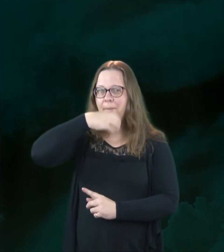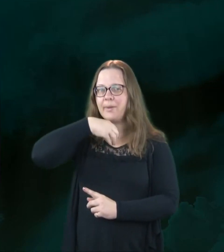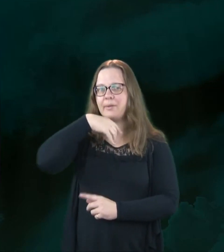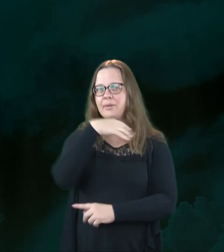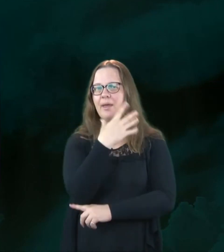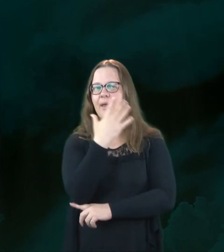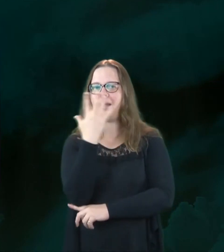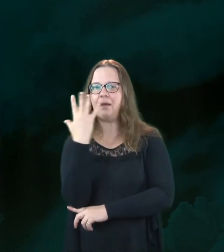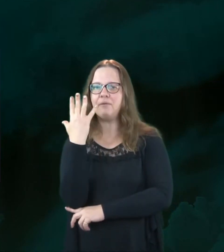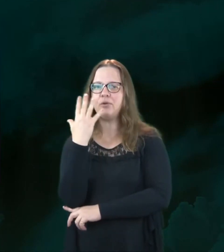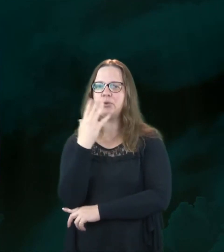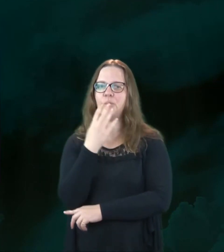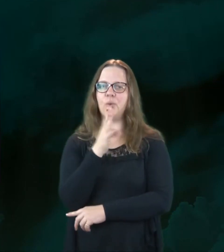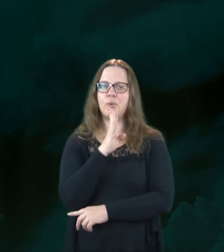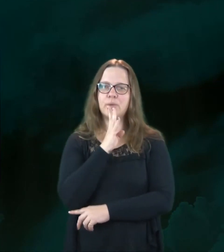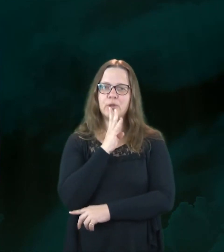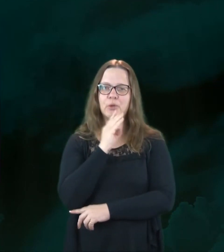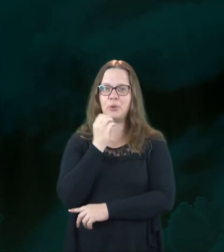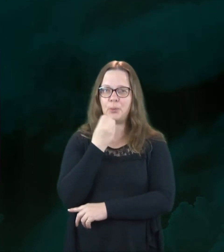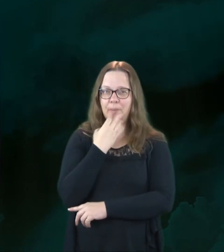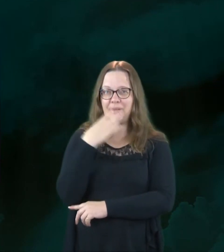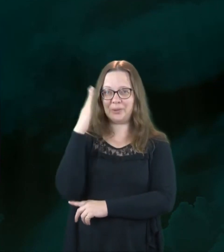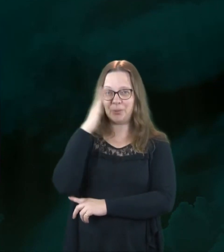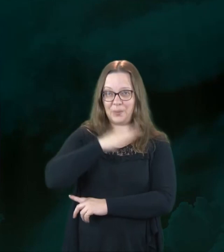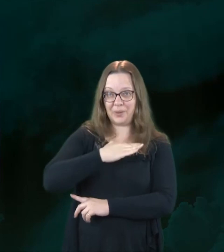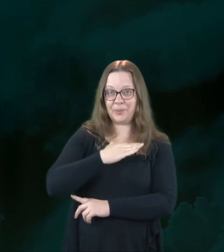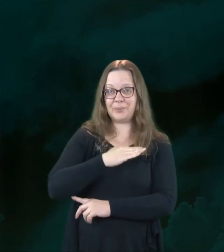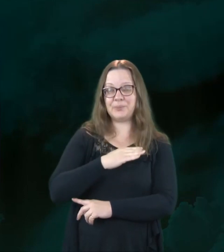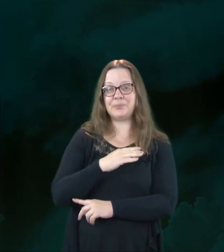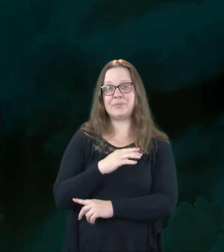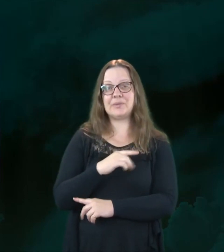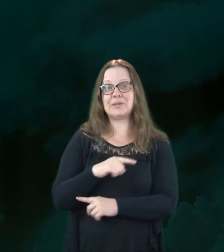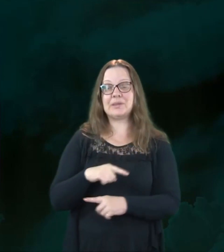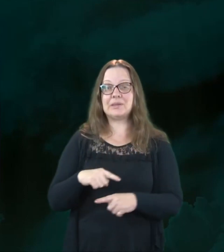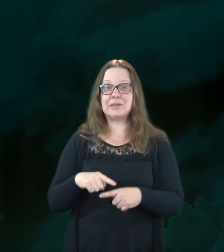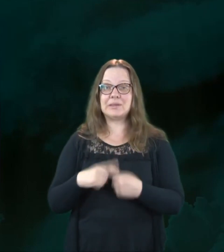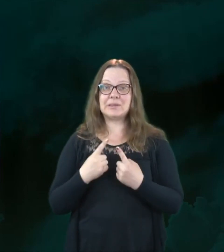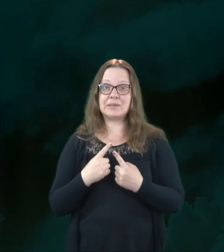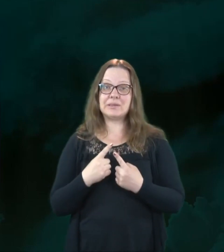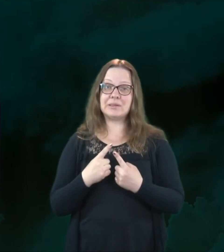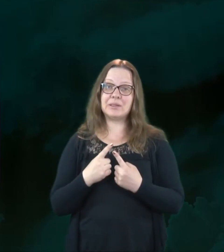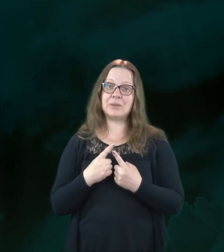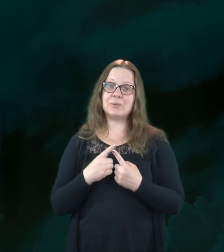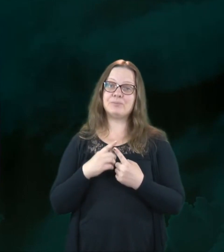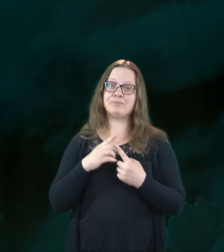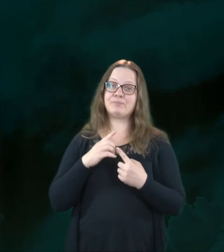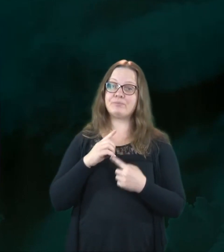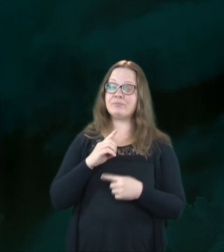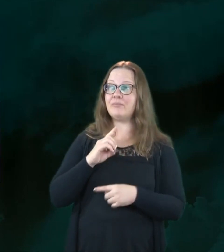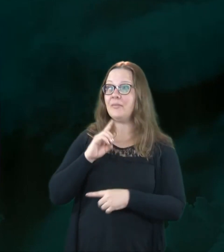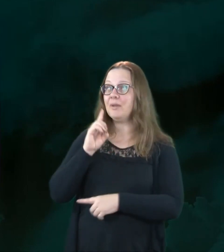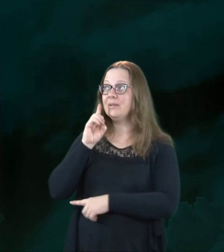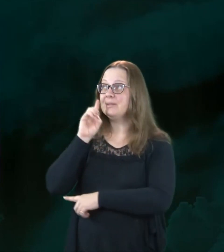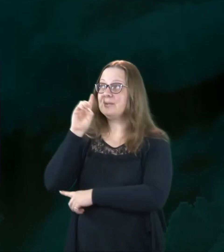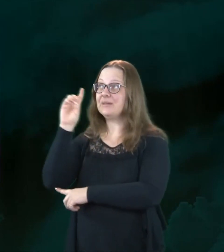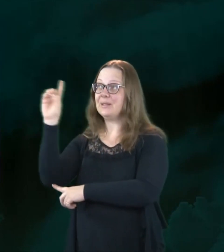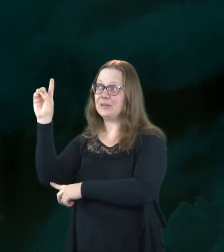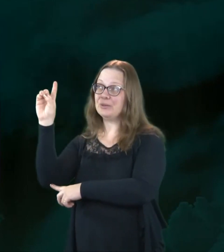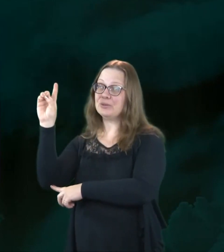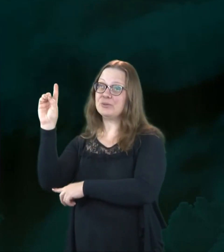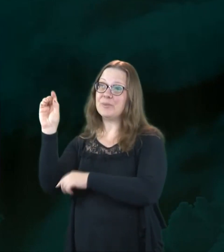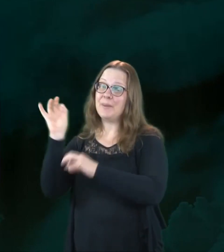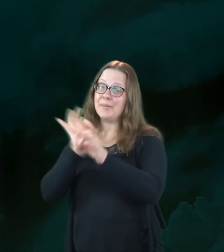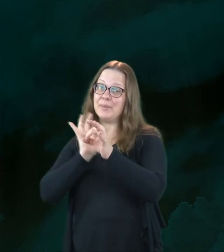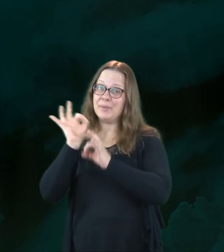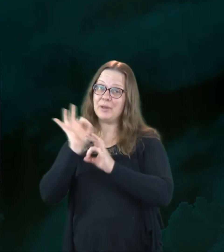de natureza de Deus, aí com isso Deus então concluiria a sua vontade eterna. Mas isso